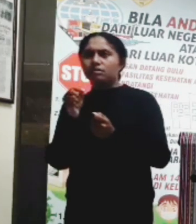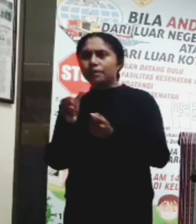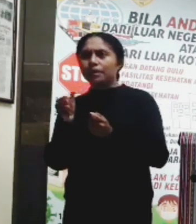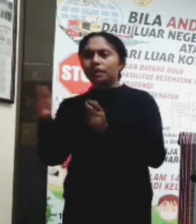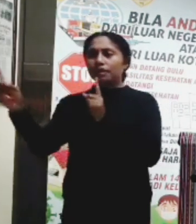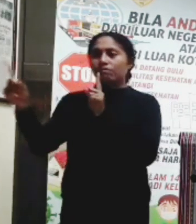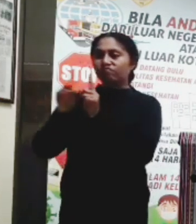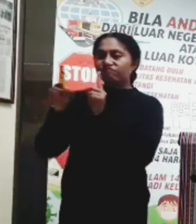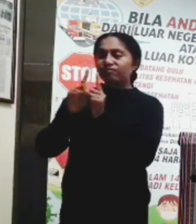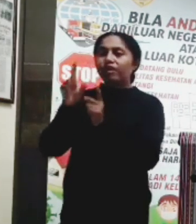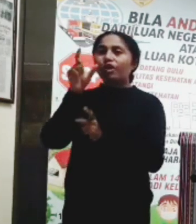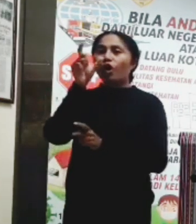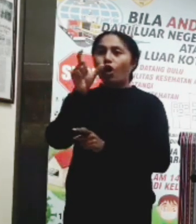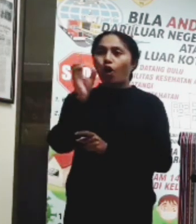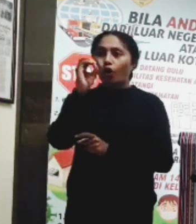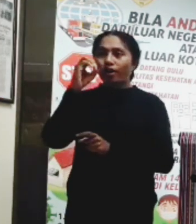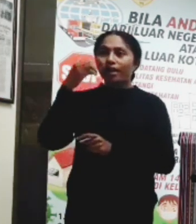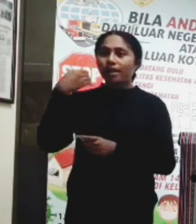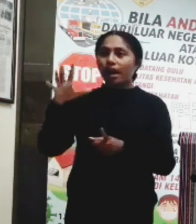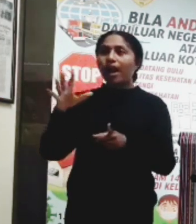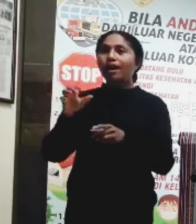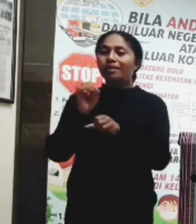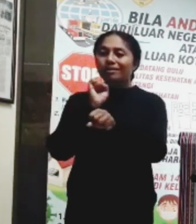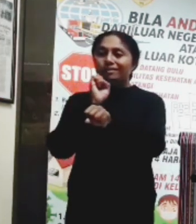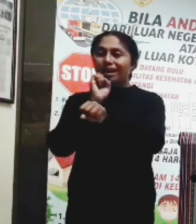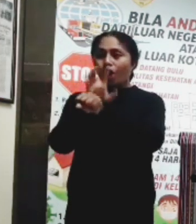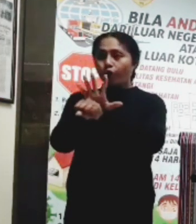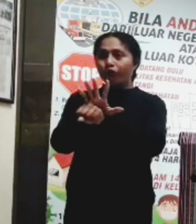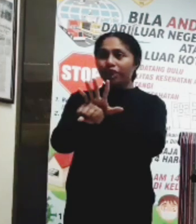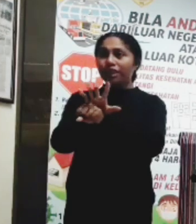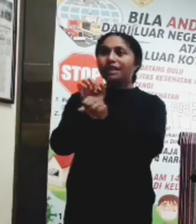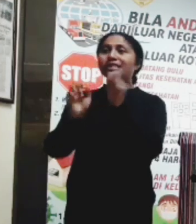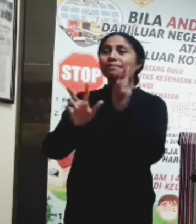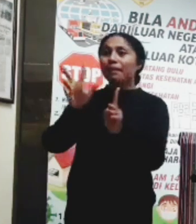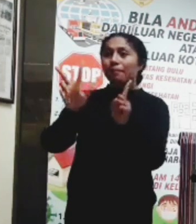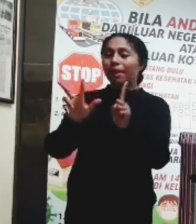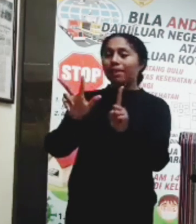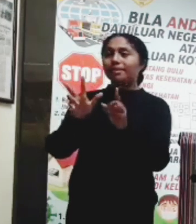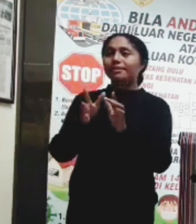orang terhadap yang terkenal dengan coffe